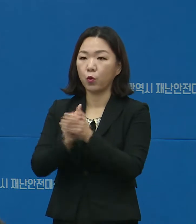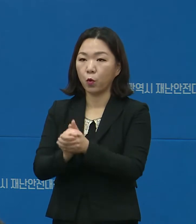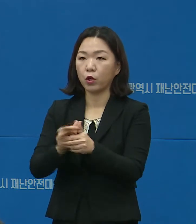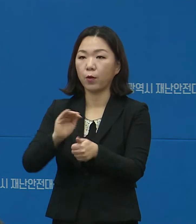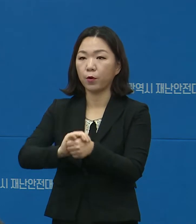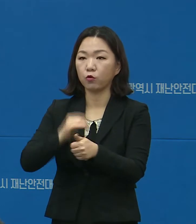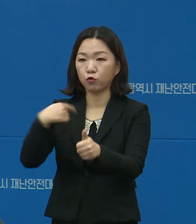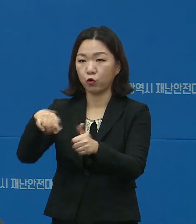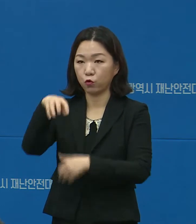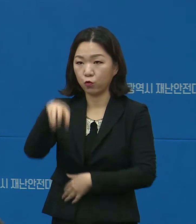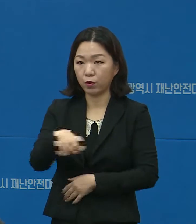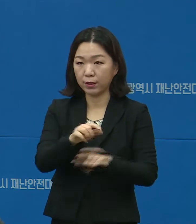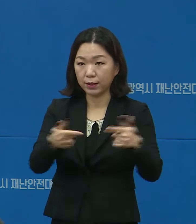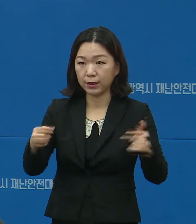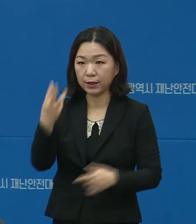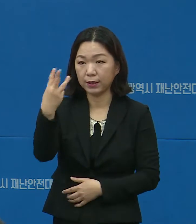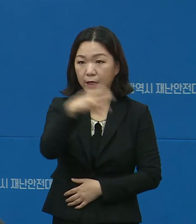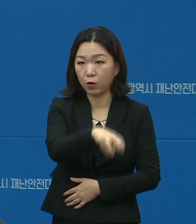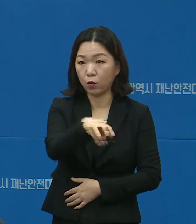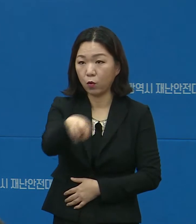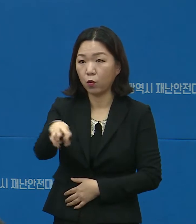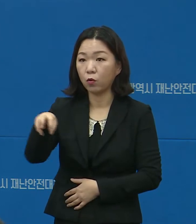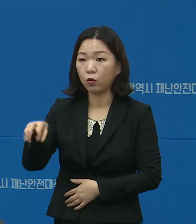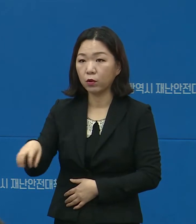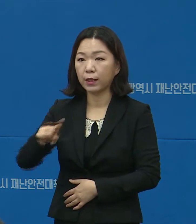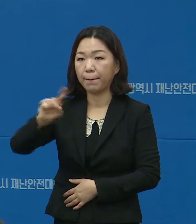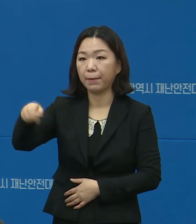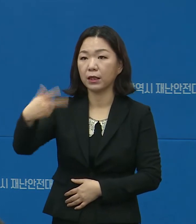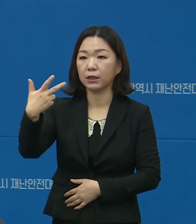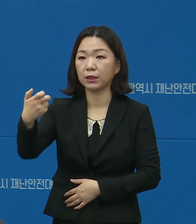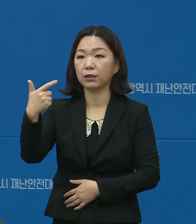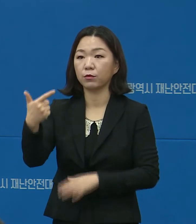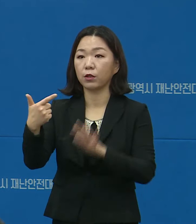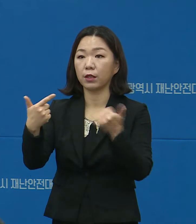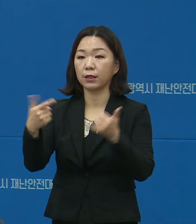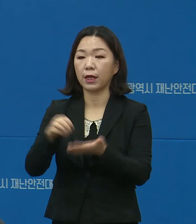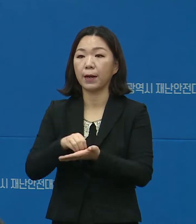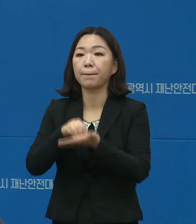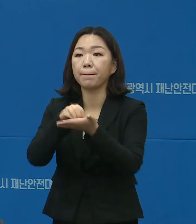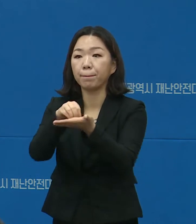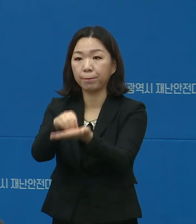농협경주교육원 등 3개 치료센터에 176명이